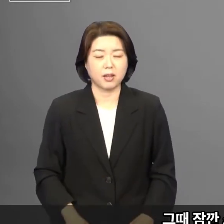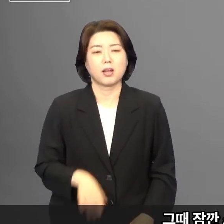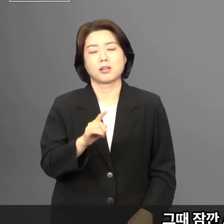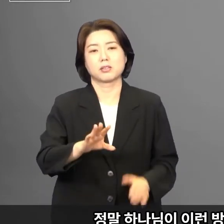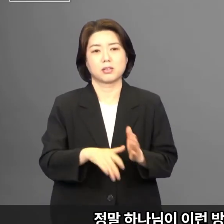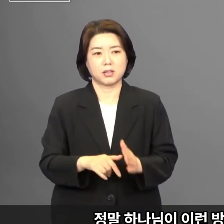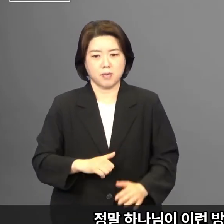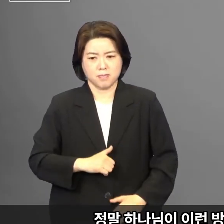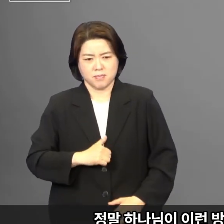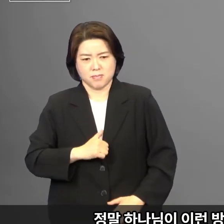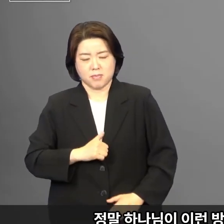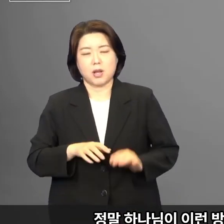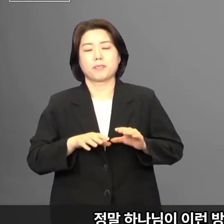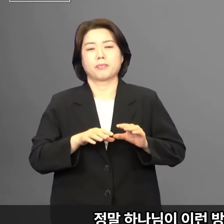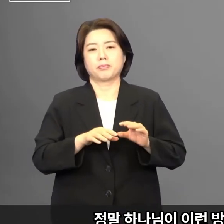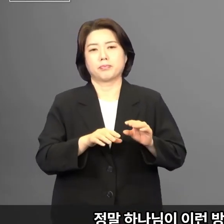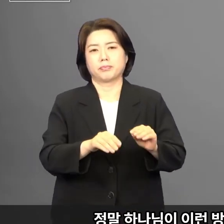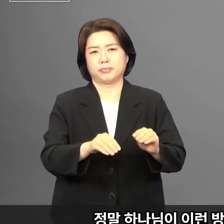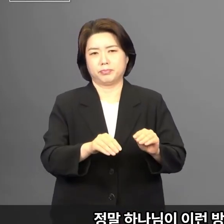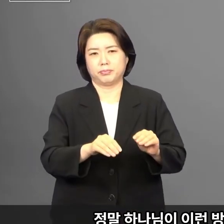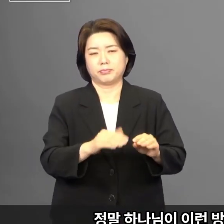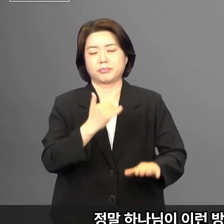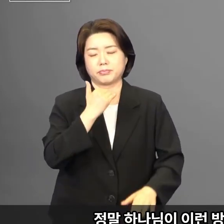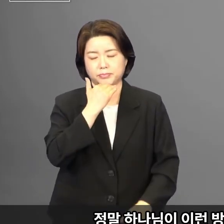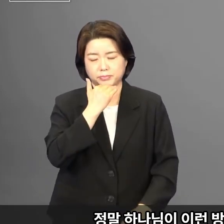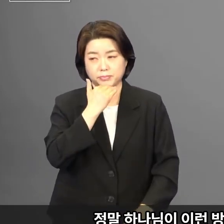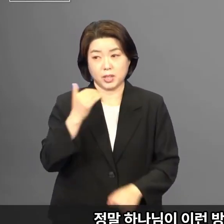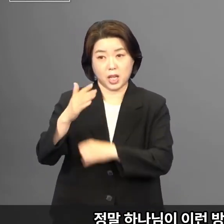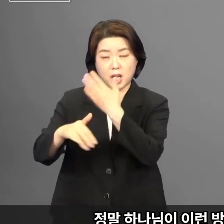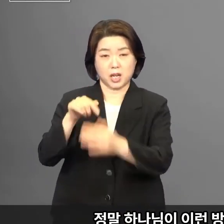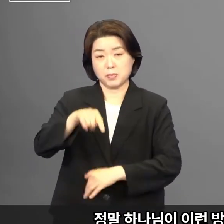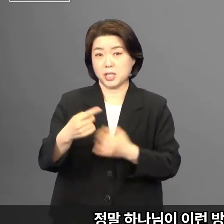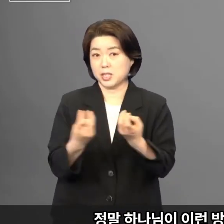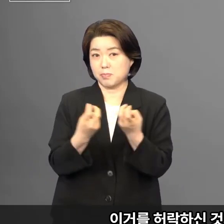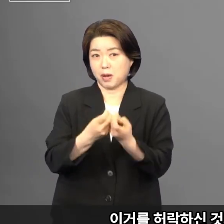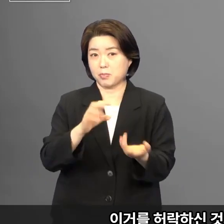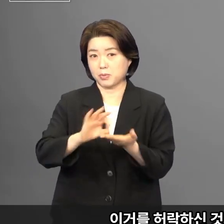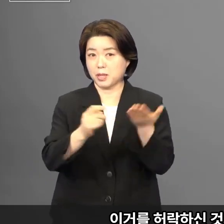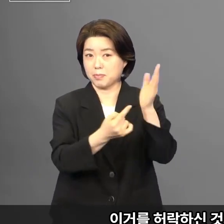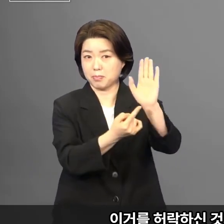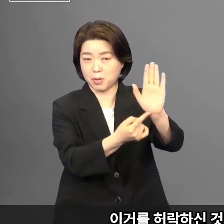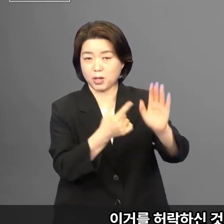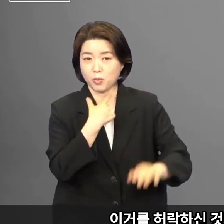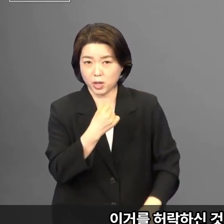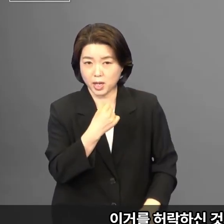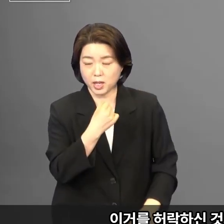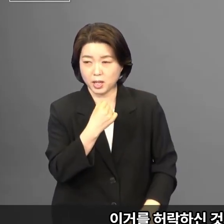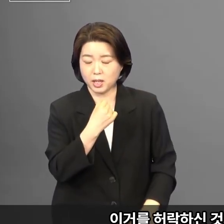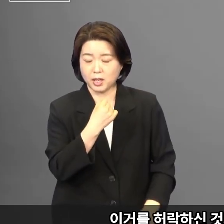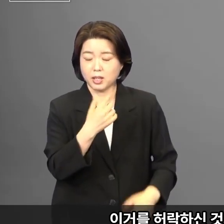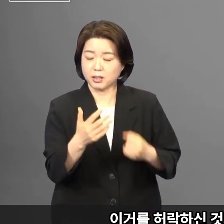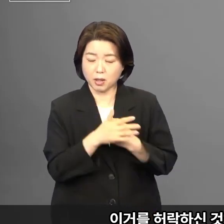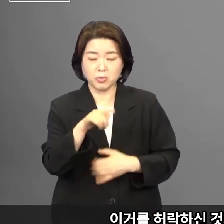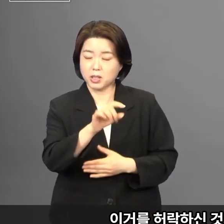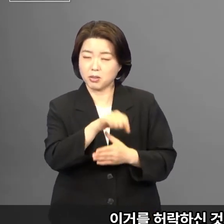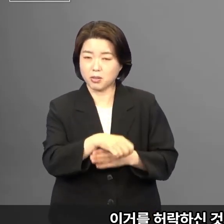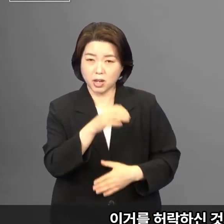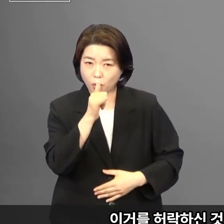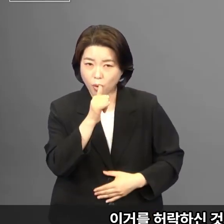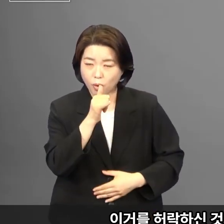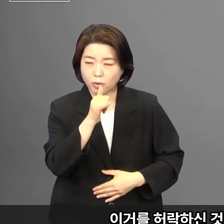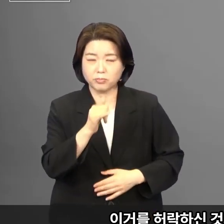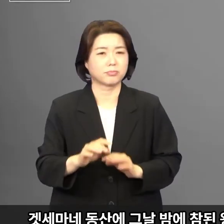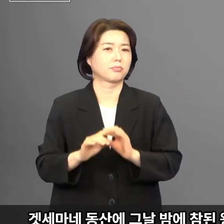돼요. 정말 하나님이 이런 방식으로 대응하기를 원하셔서 이거를 허락하신 것일까? 아니라고 하는